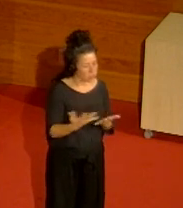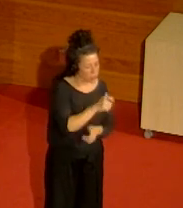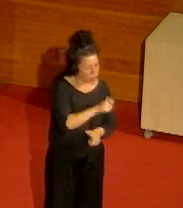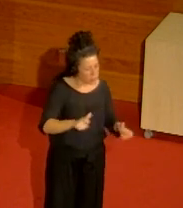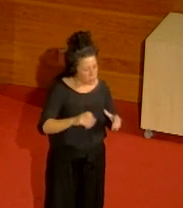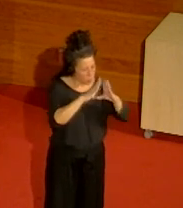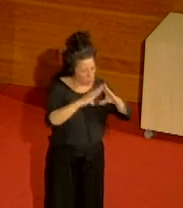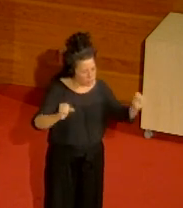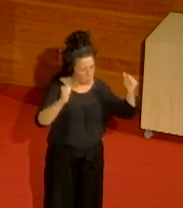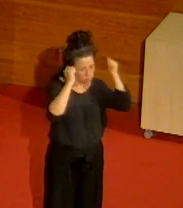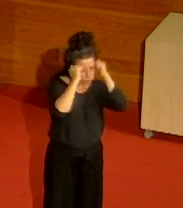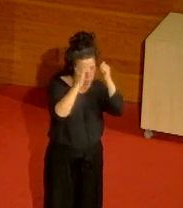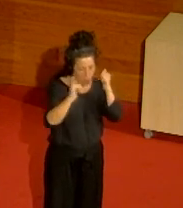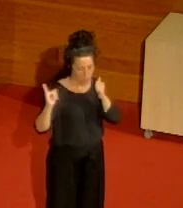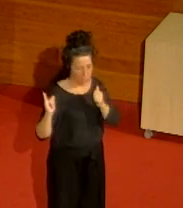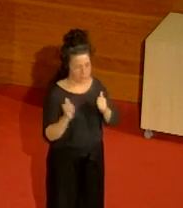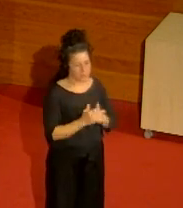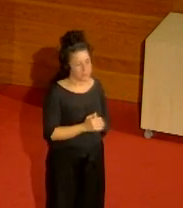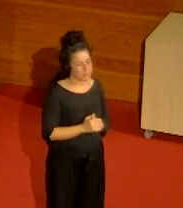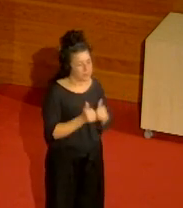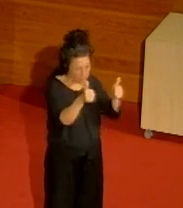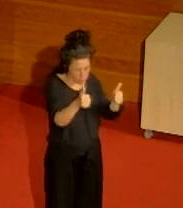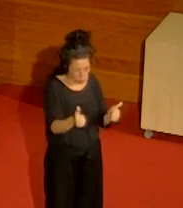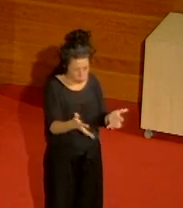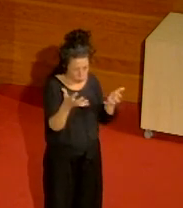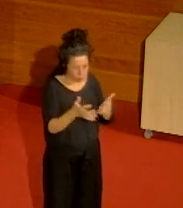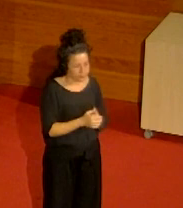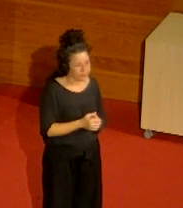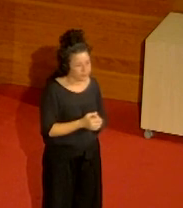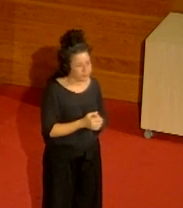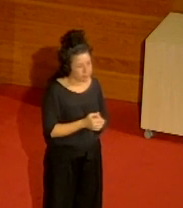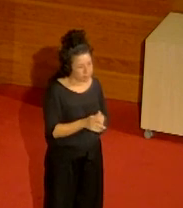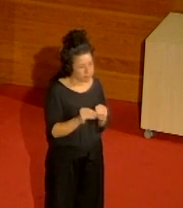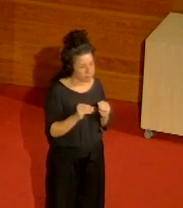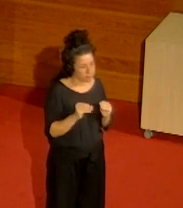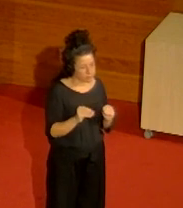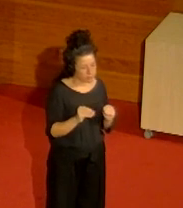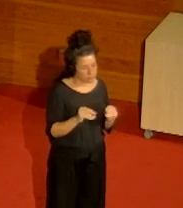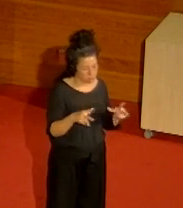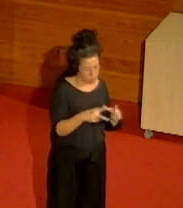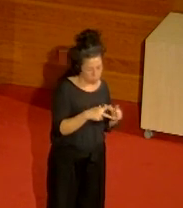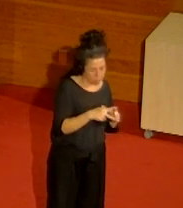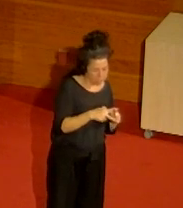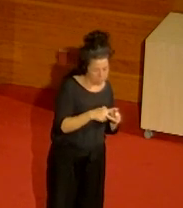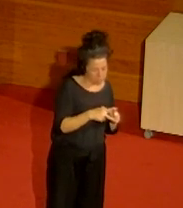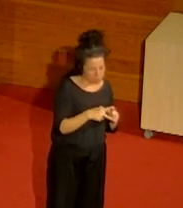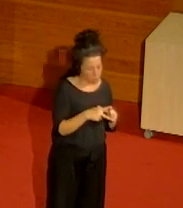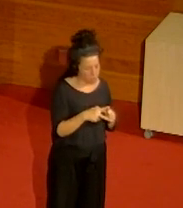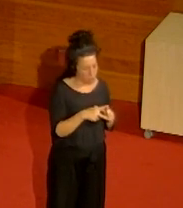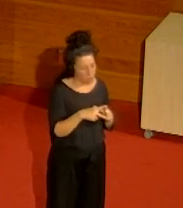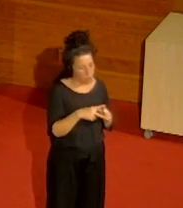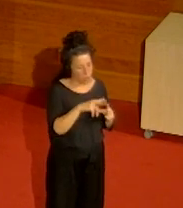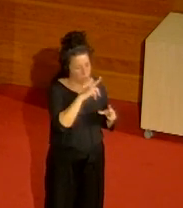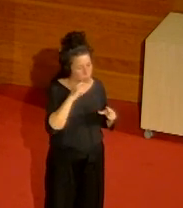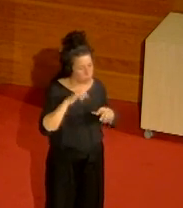universitarios fundamentalmente y con esas ideas juntando el socialismo el sionismo y